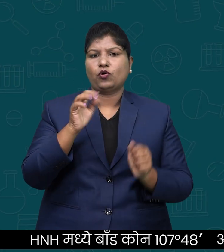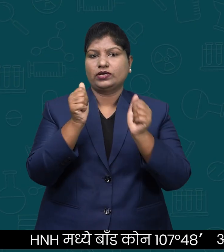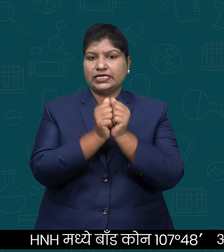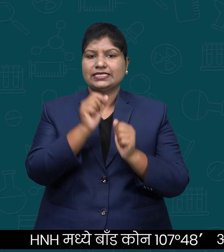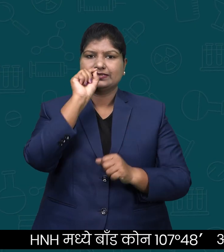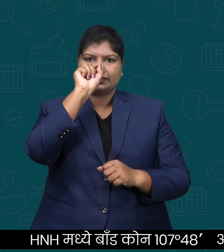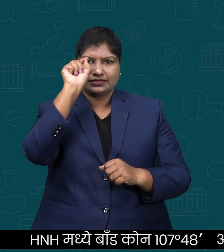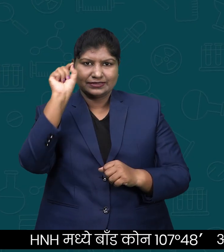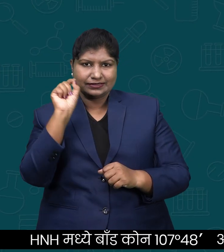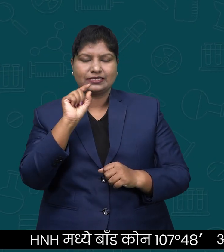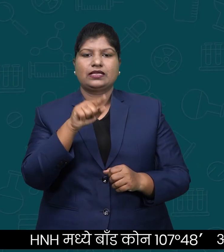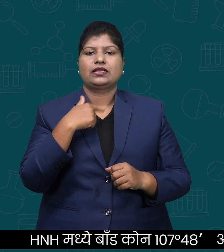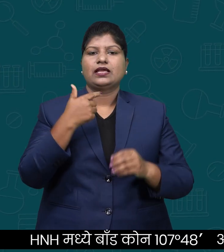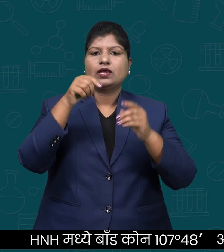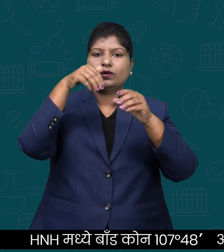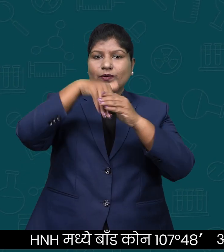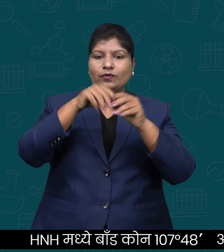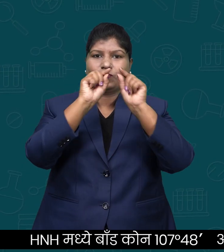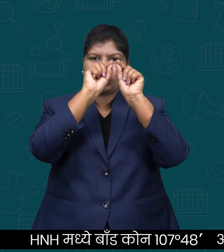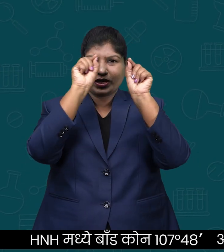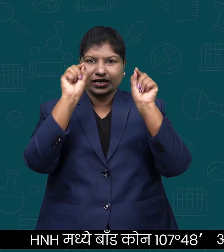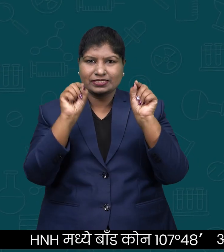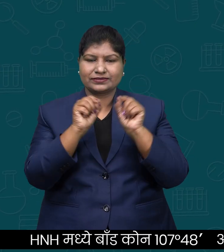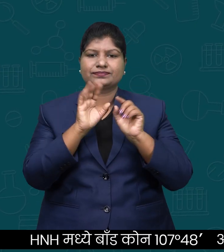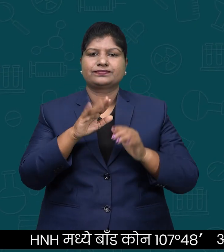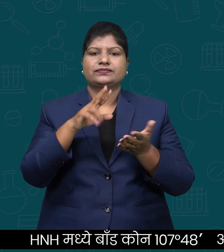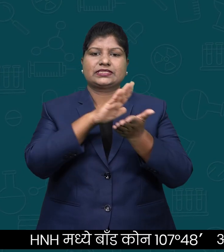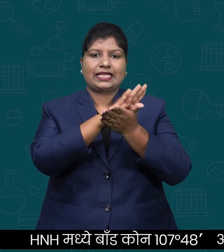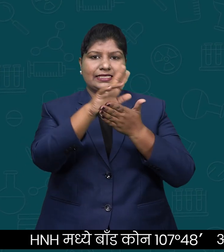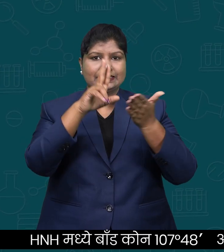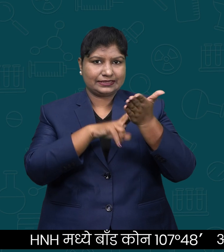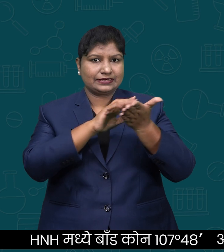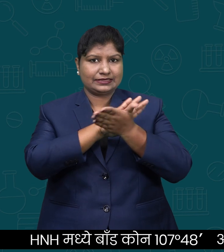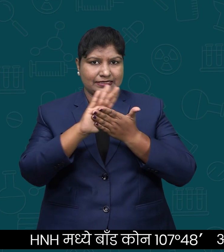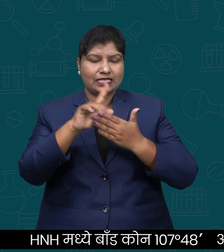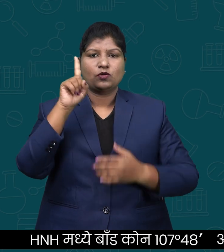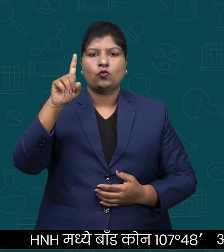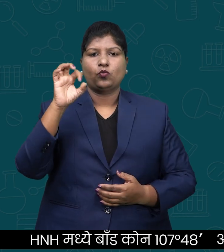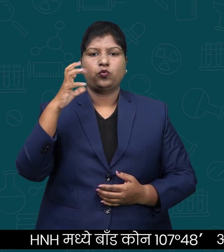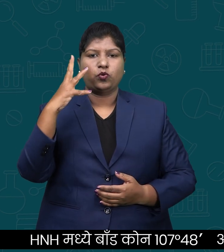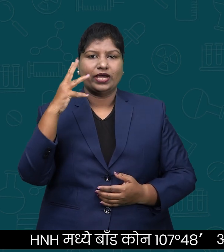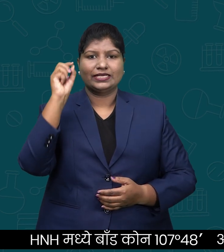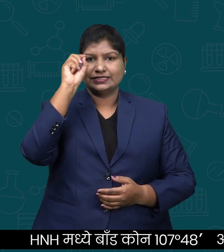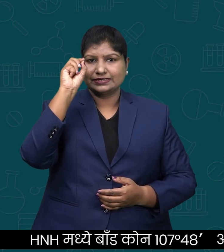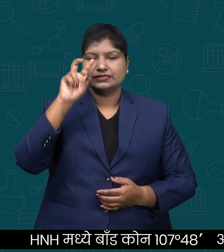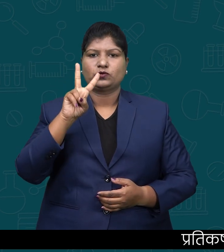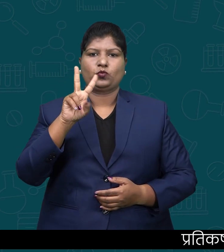HNH मध्ये बॉन्ड कोन 107 अंश 48 अक्ष आहे. बॉन्ड जोड्यांवर एकाकी जोडीने अधिक